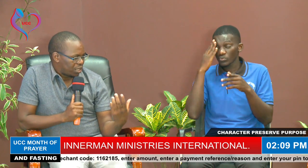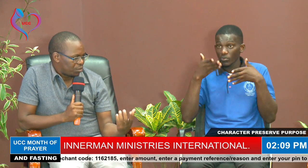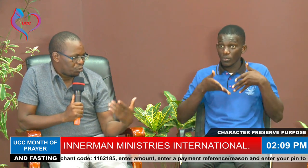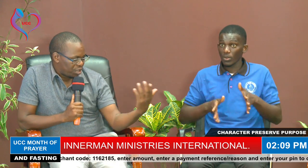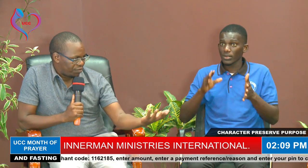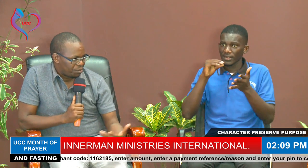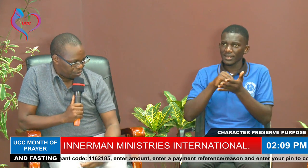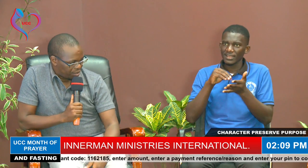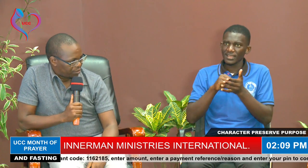totuukiriza butuukirivu bwonna?